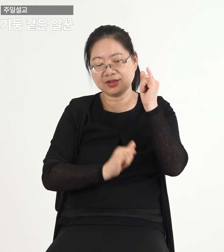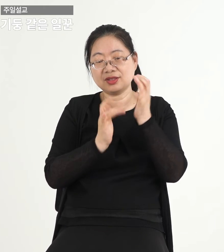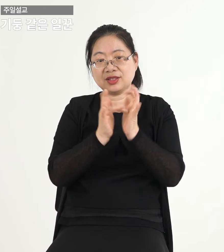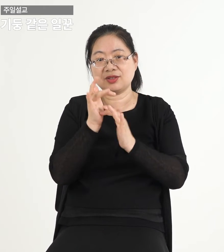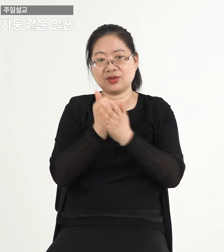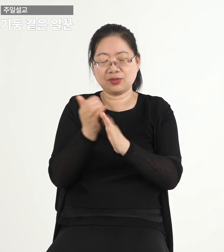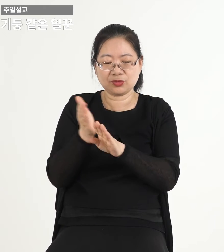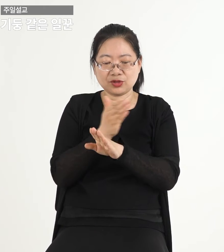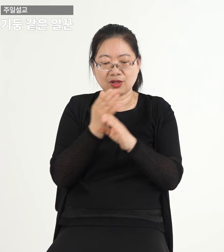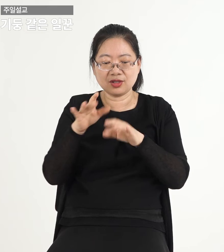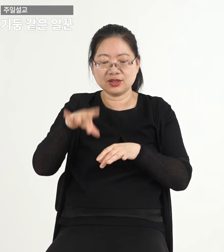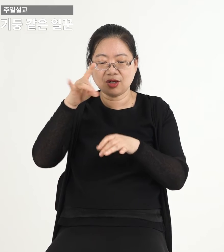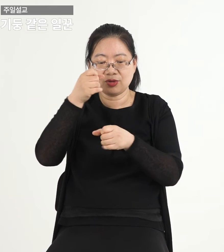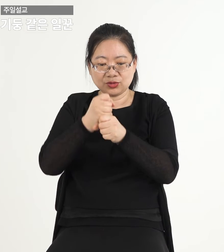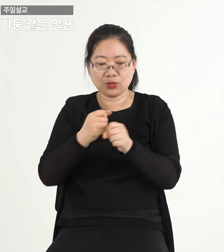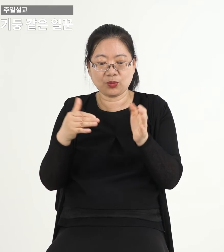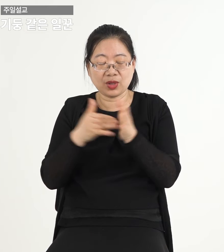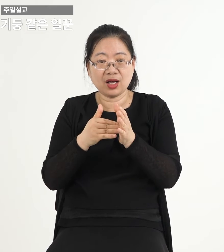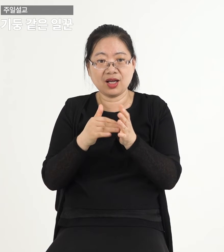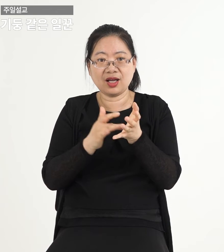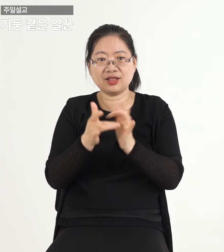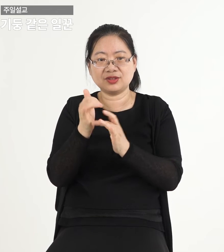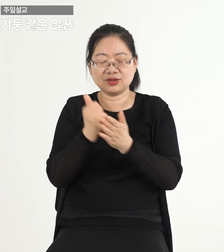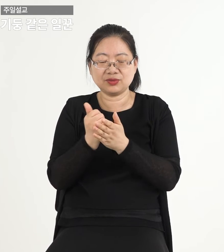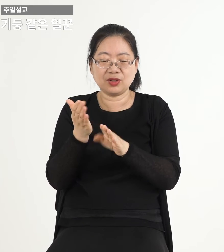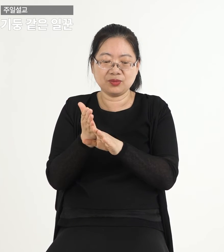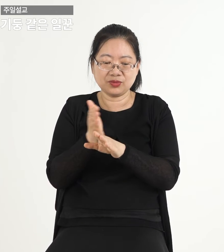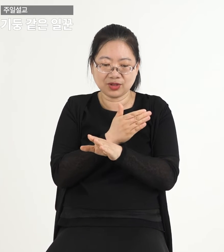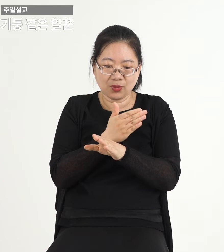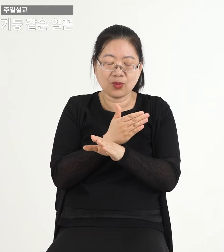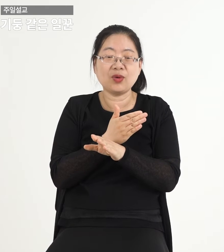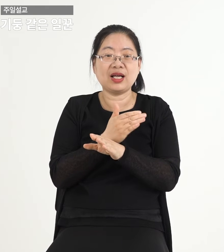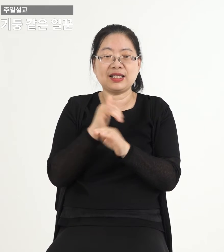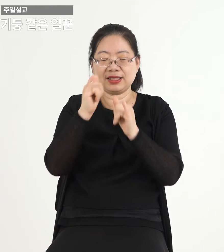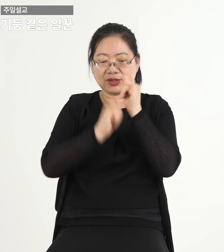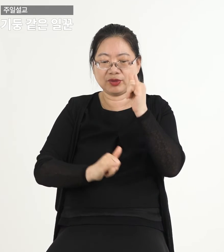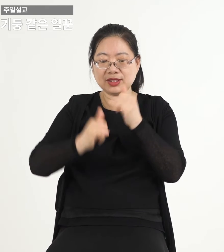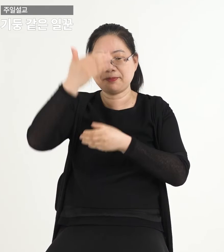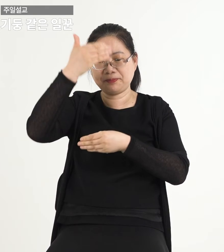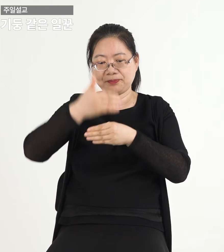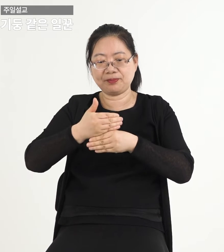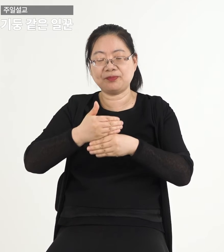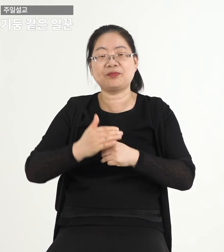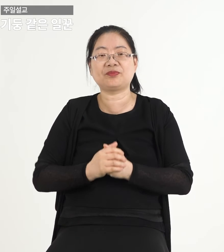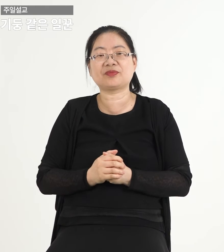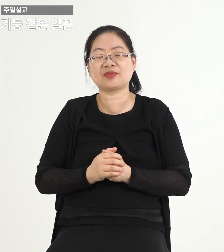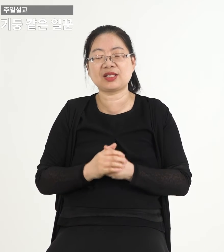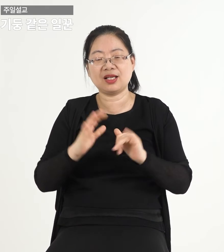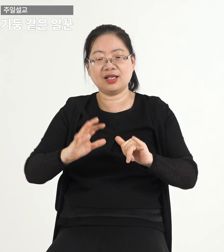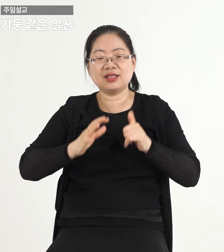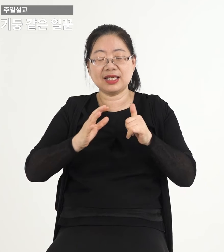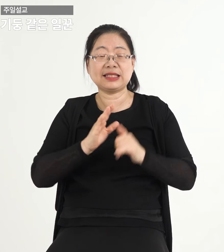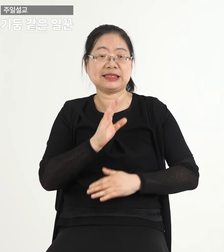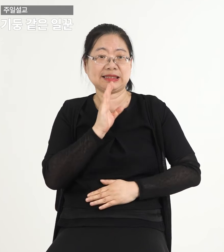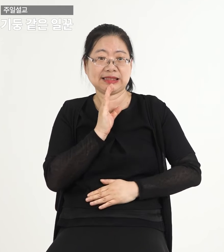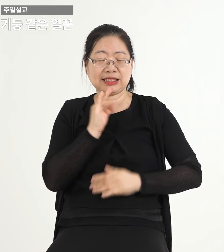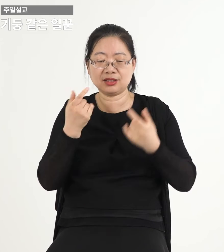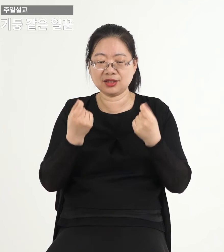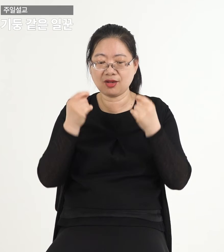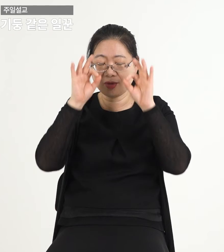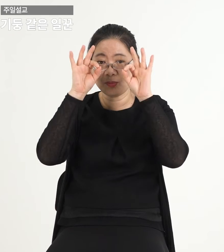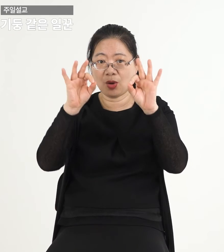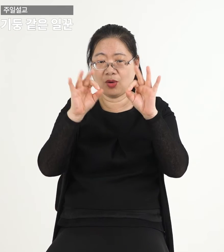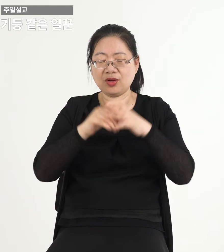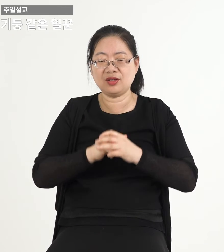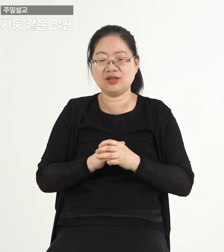그리스도께로부터 창조되어서 그리스도로 이 역사는 마감이 됩니다. 이 세상이 진짜처럼